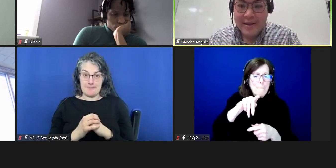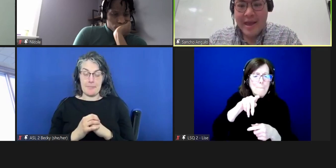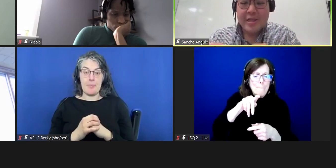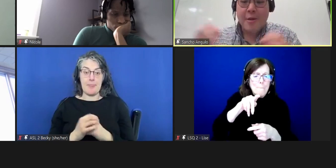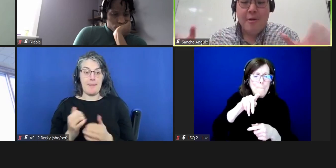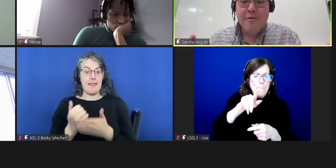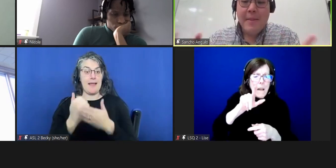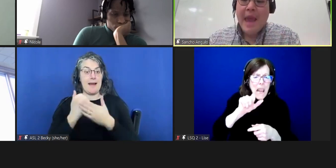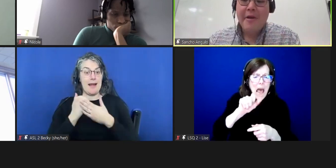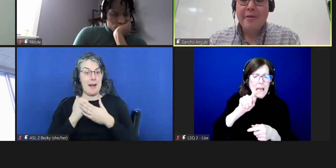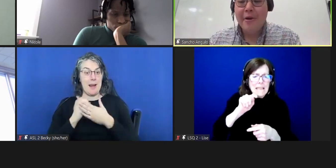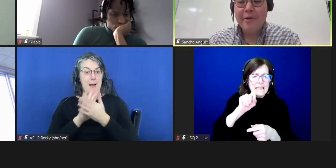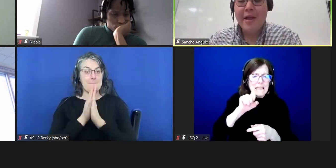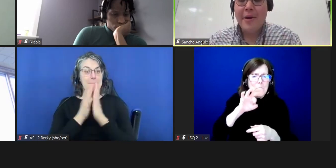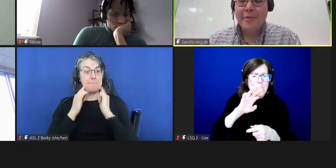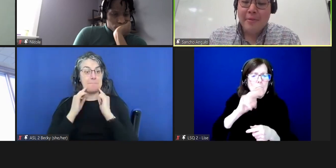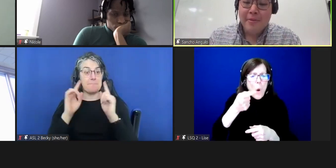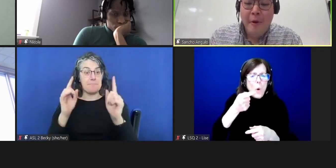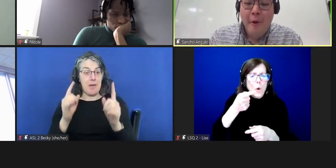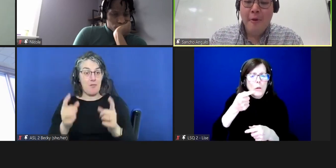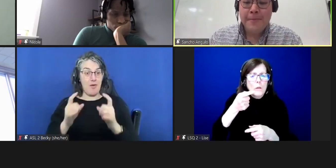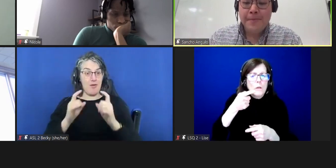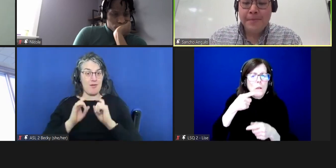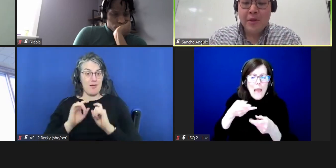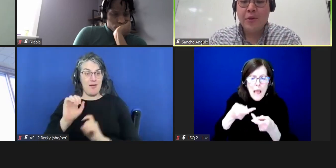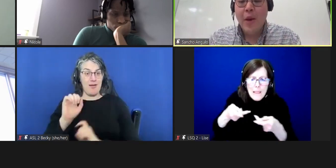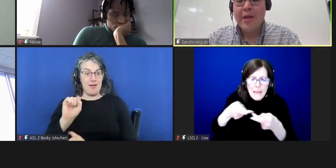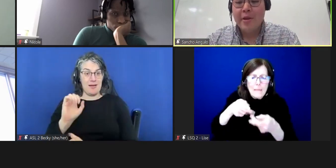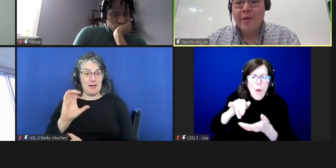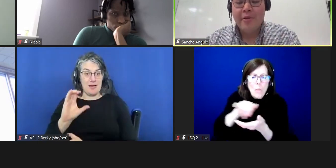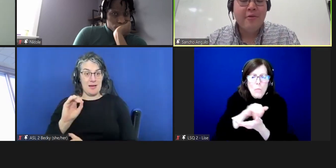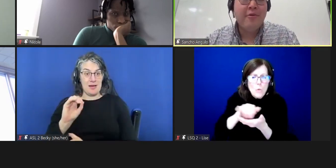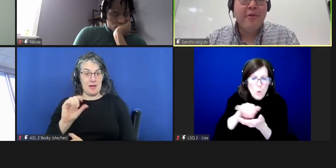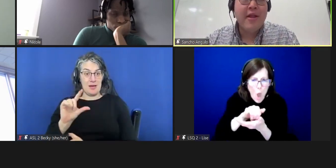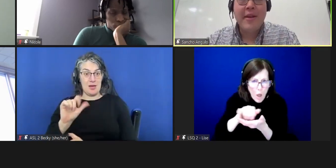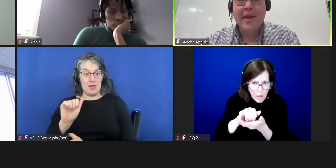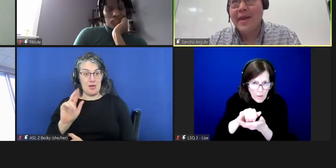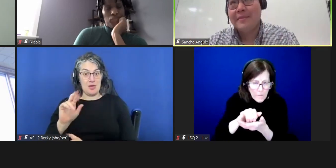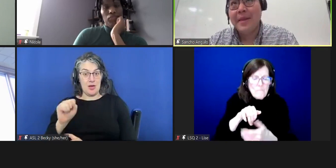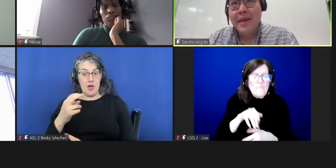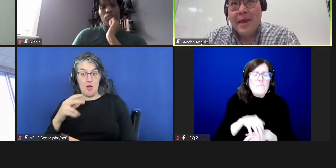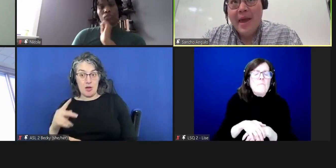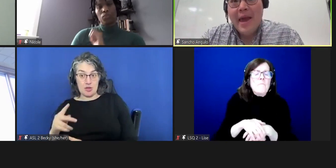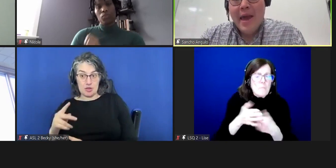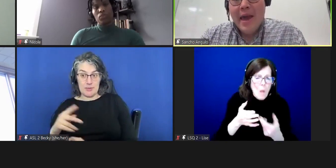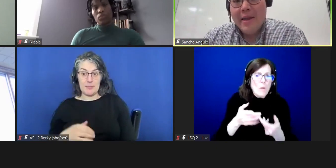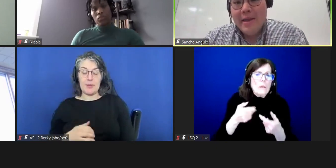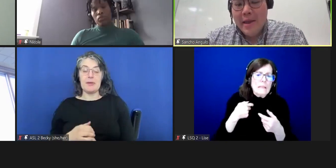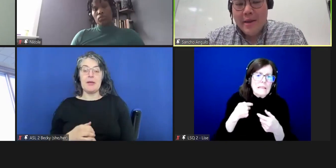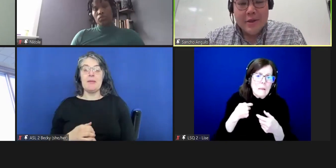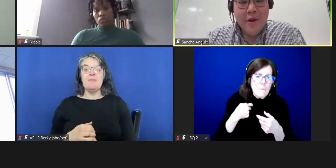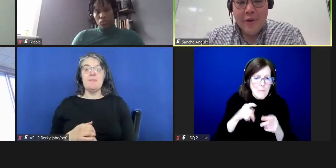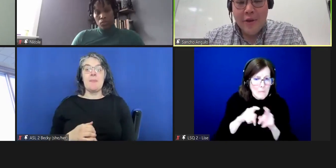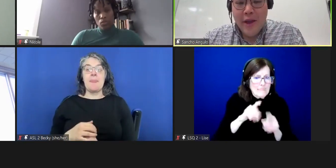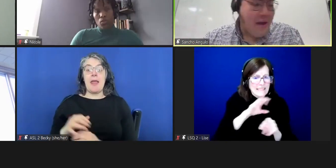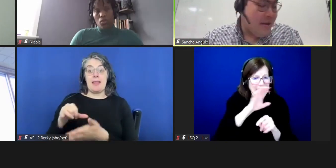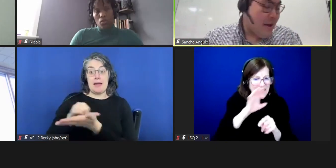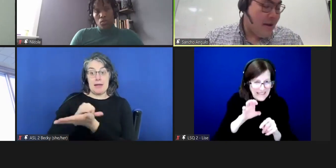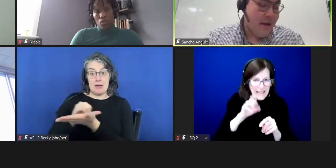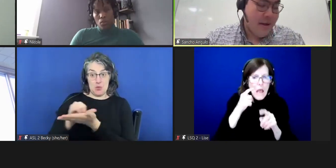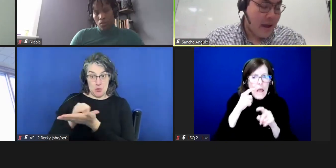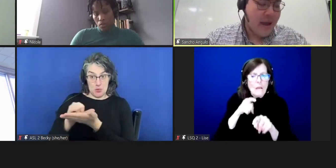canadienne, j'ai obtenu la meilleure note de mon corps de droit constitutionnel américain. And je